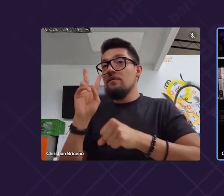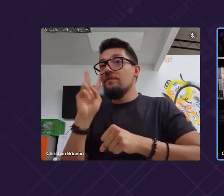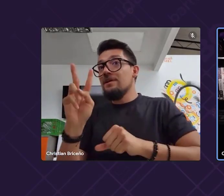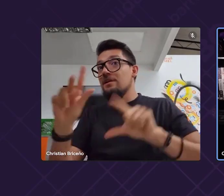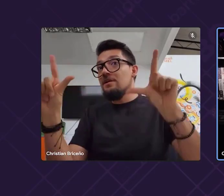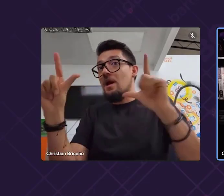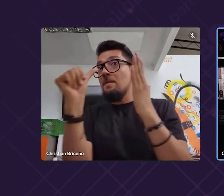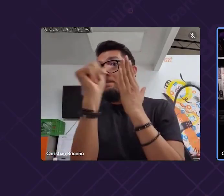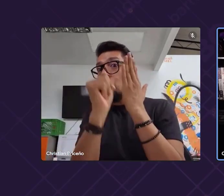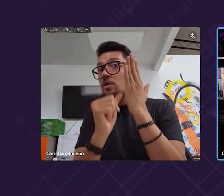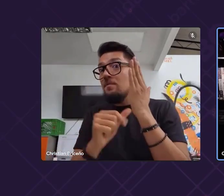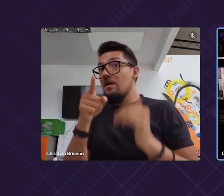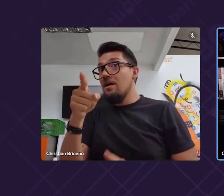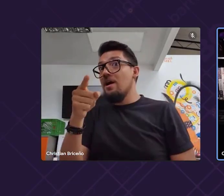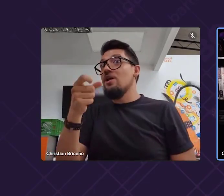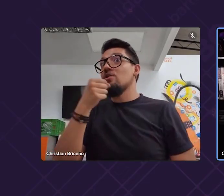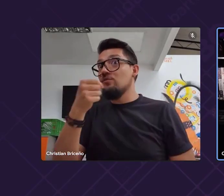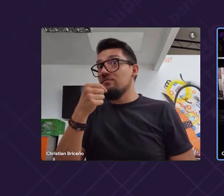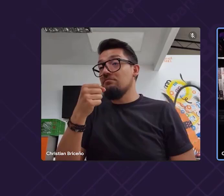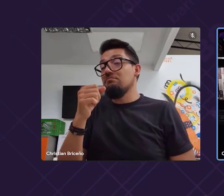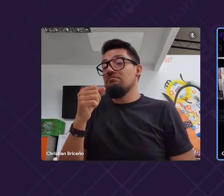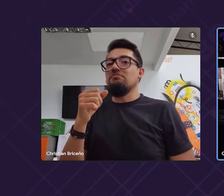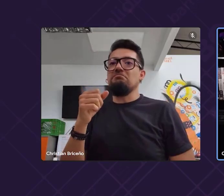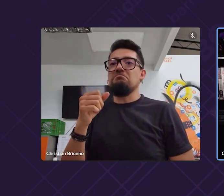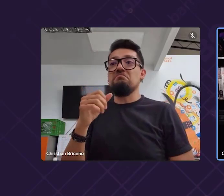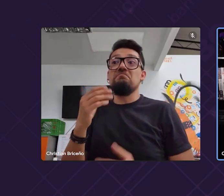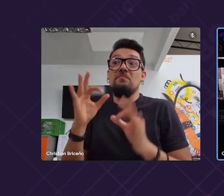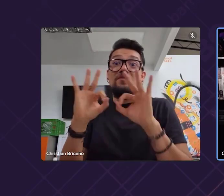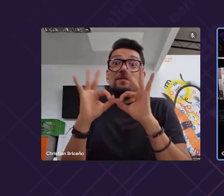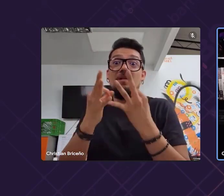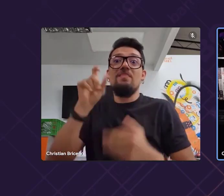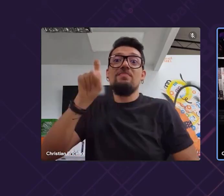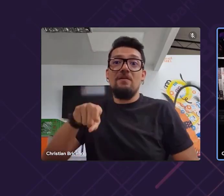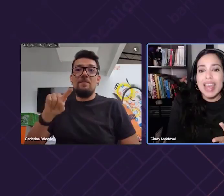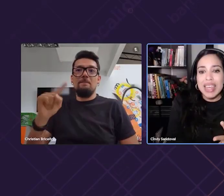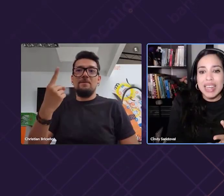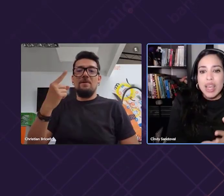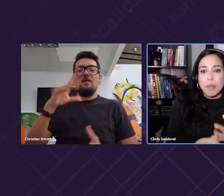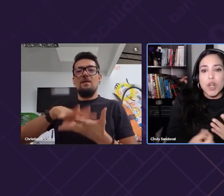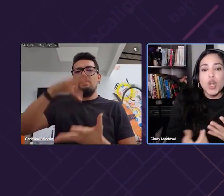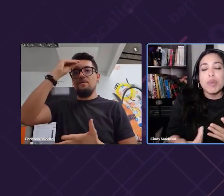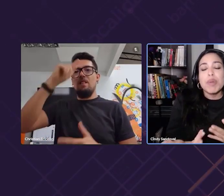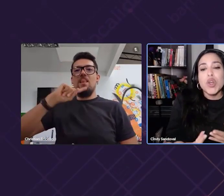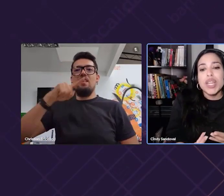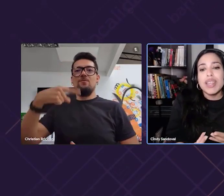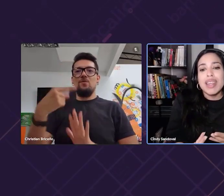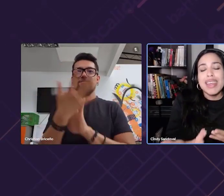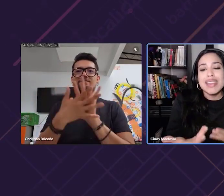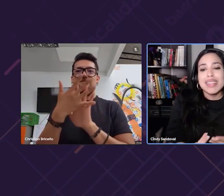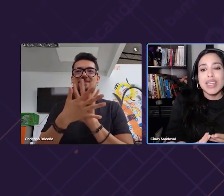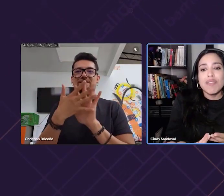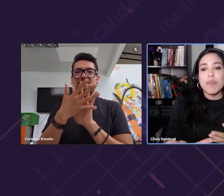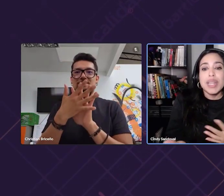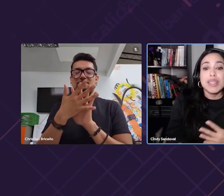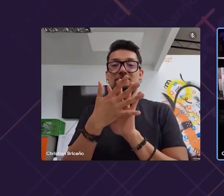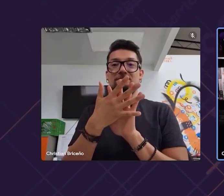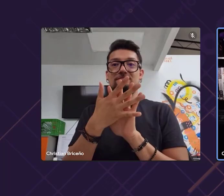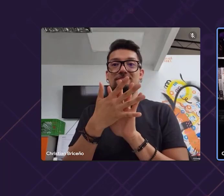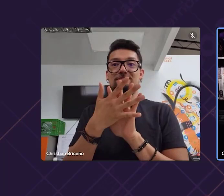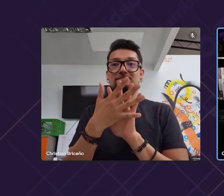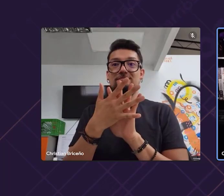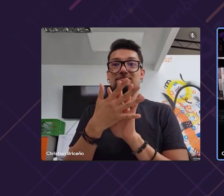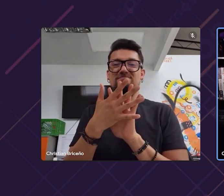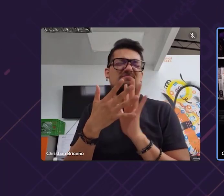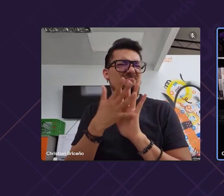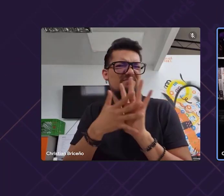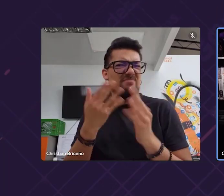él, qué situaciones puedo tener, qué programas también puedo acceder a él. Pero lo primero que tiene que hacer la familia es aprender